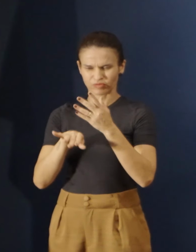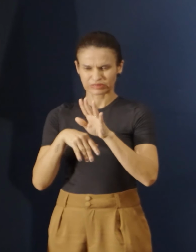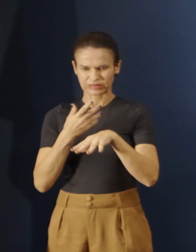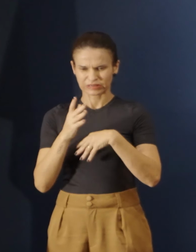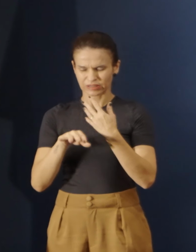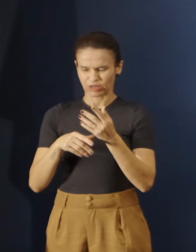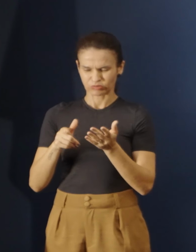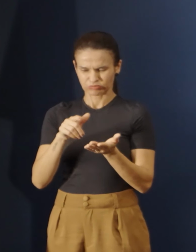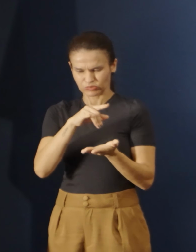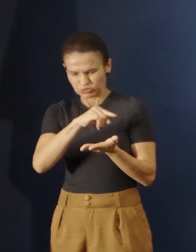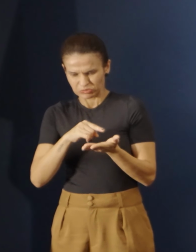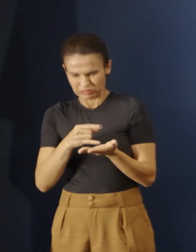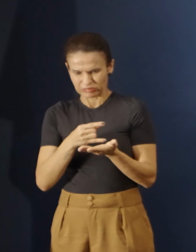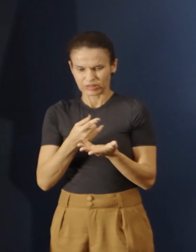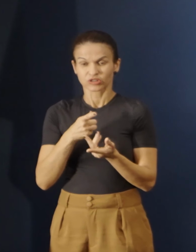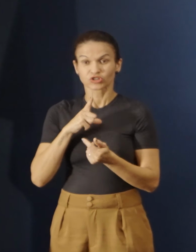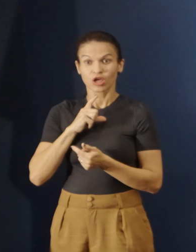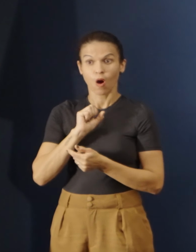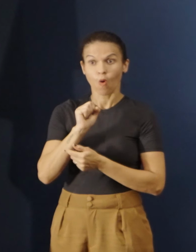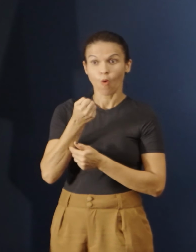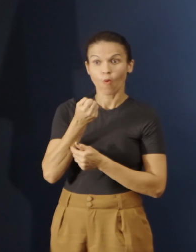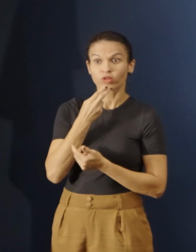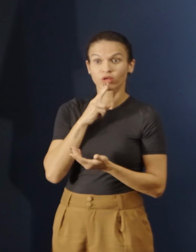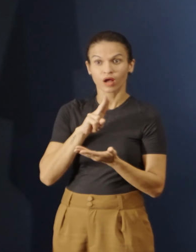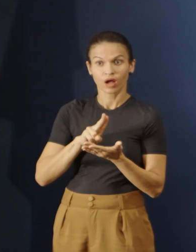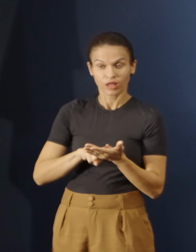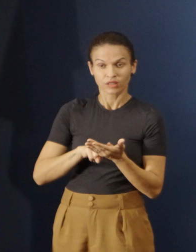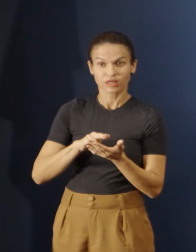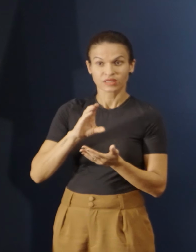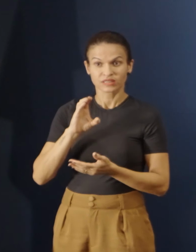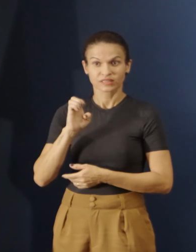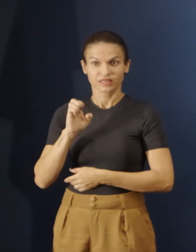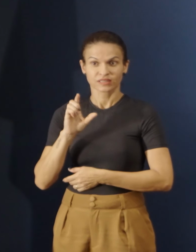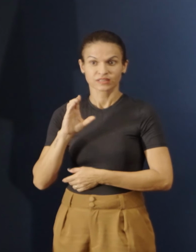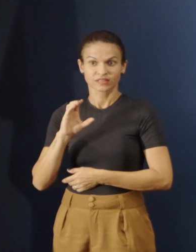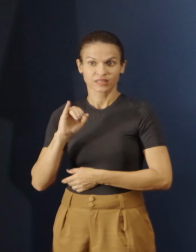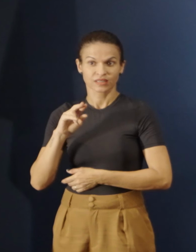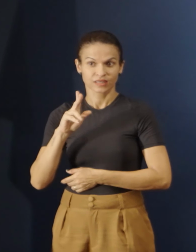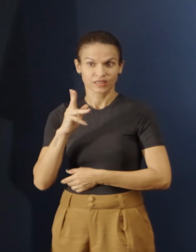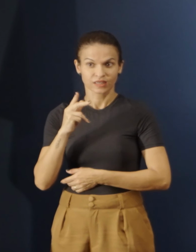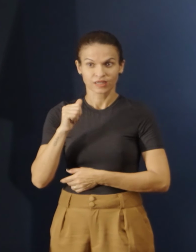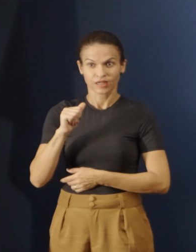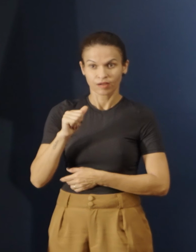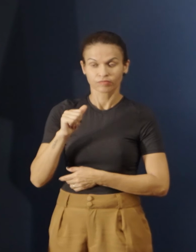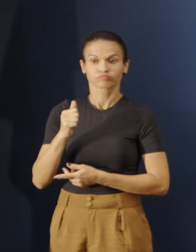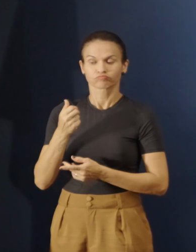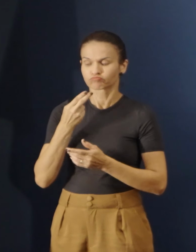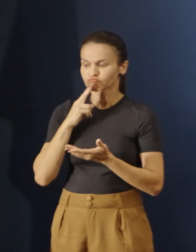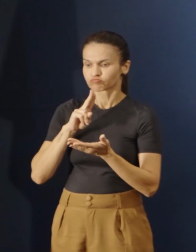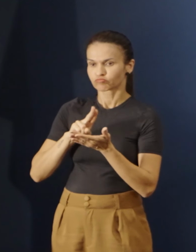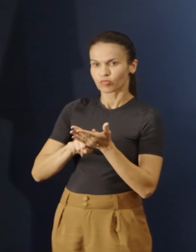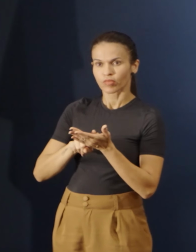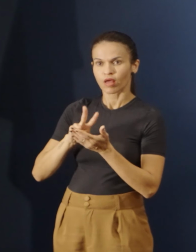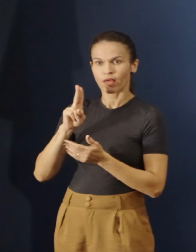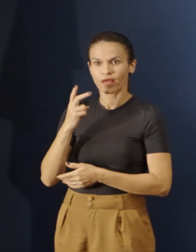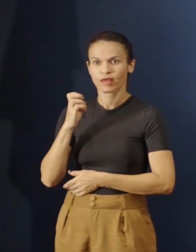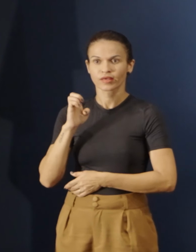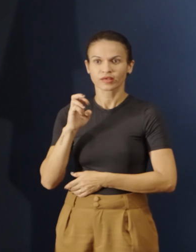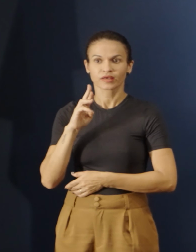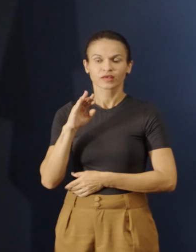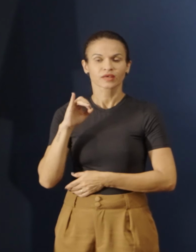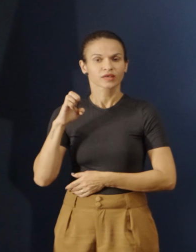daquela documentação toda, tinha 8 cartas da Cecília Meirelles. Para quem? para Henriqueta Lisboa, que era muito amiga dela aqui em